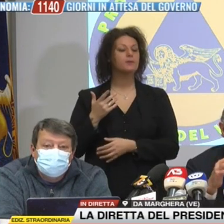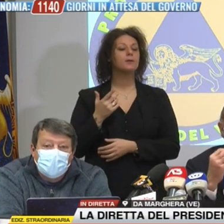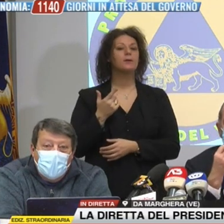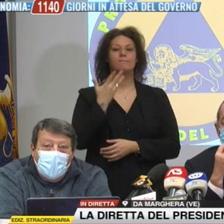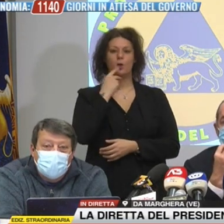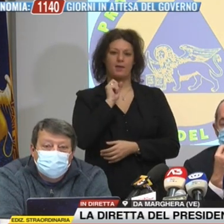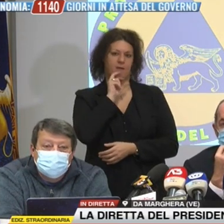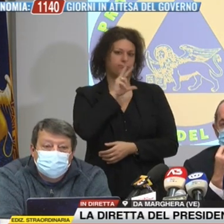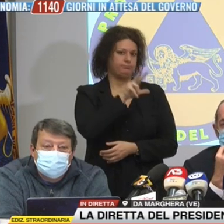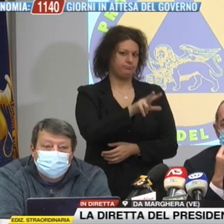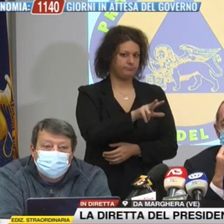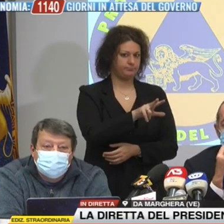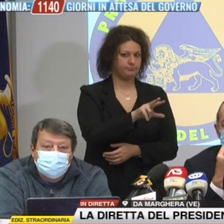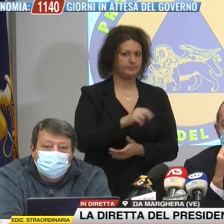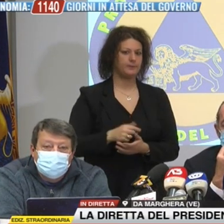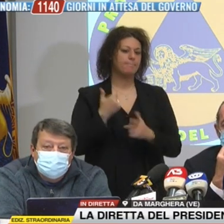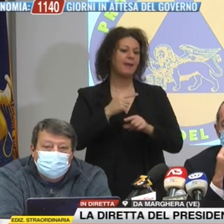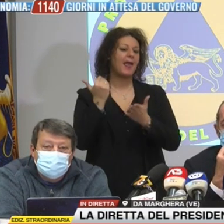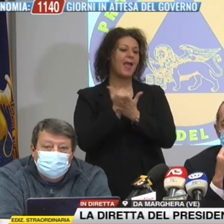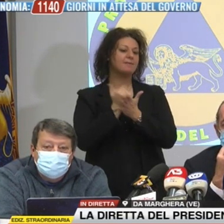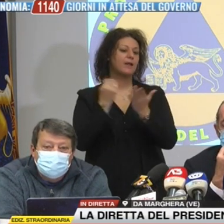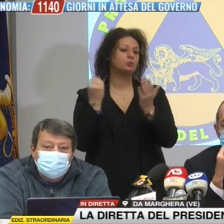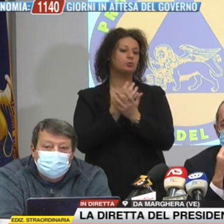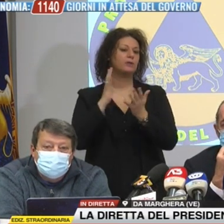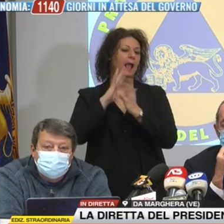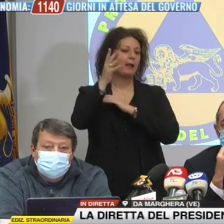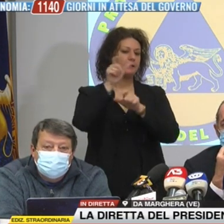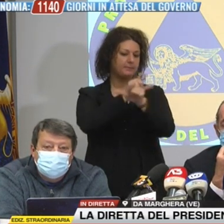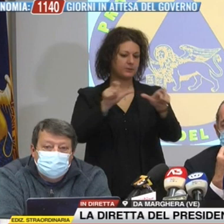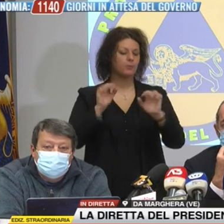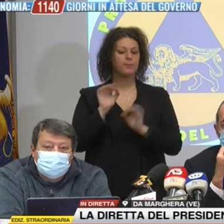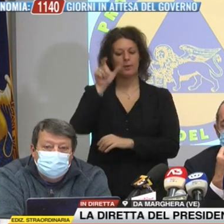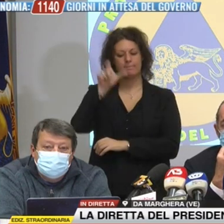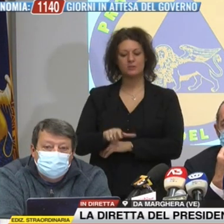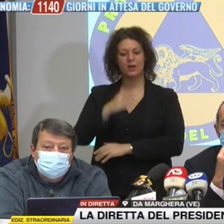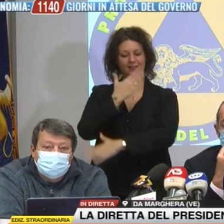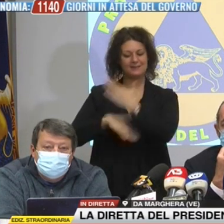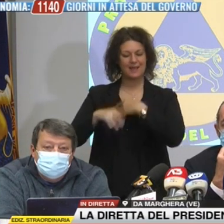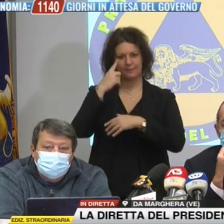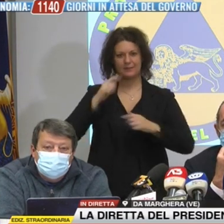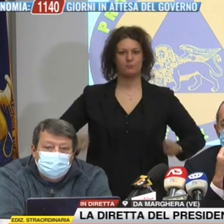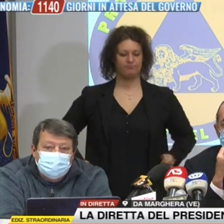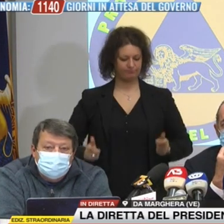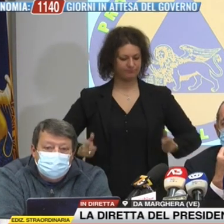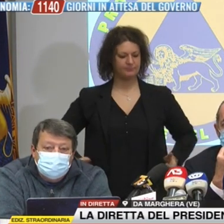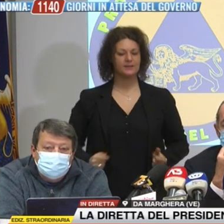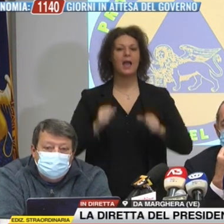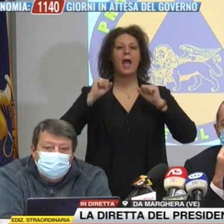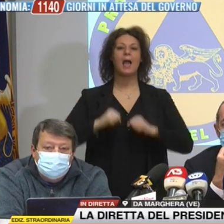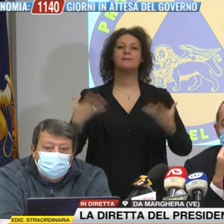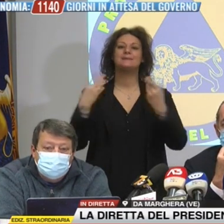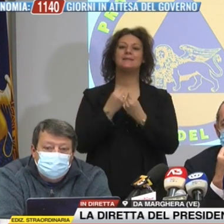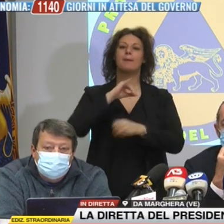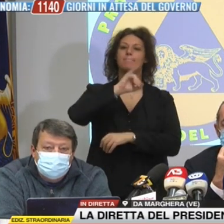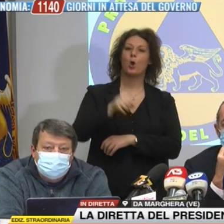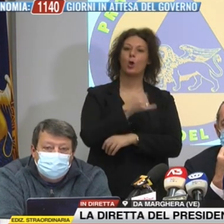segnalare il suo caso anche perché magari non capiti ad altre persone. Si tratta di un disabile, un paraplegico, che abita con la moglie e la figlia. La